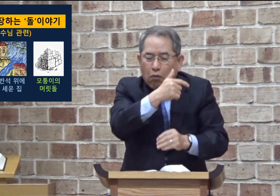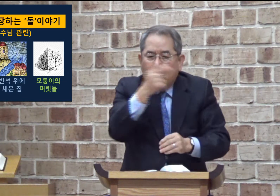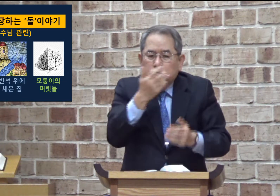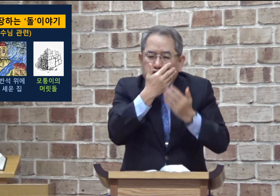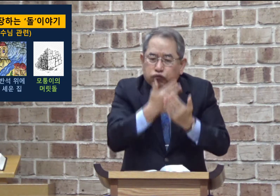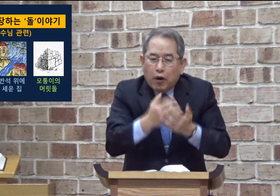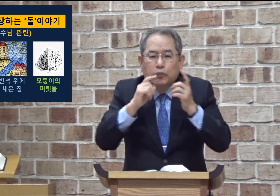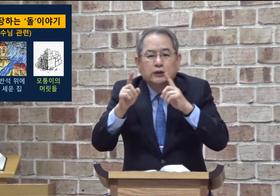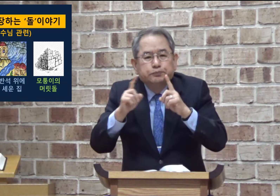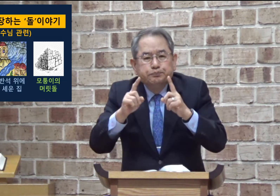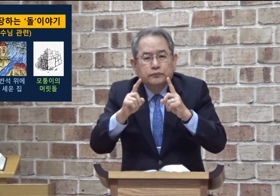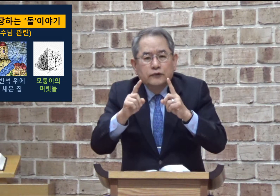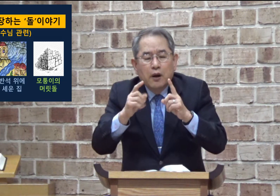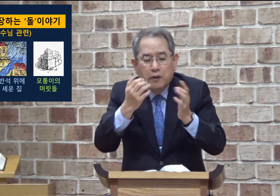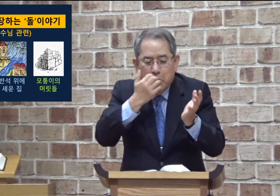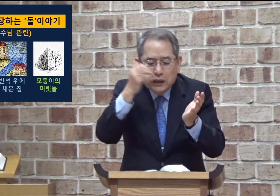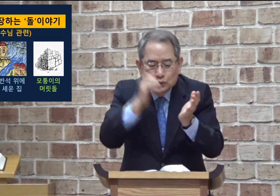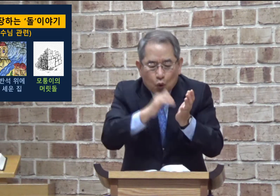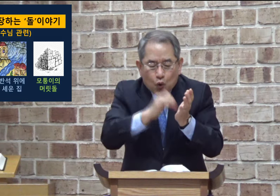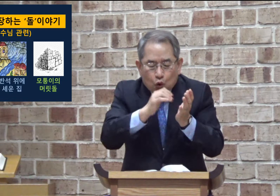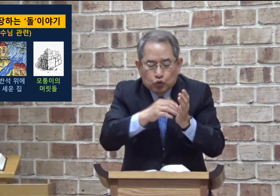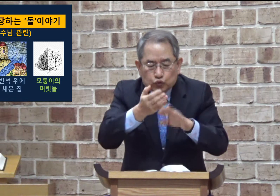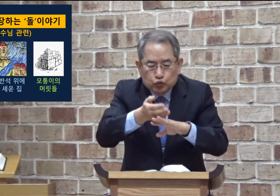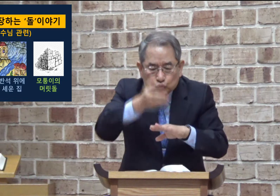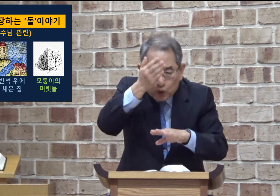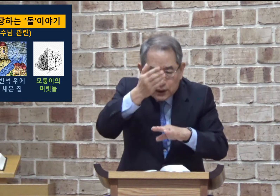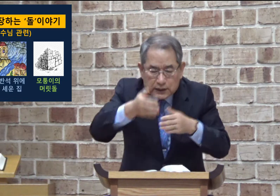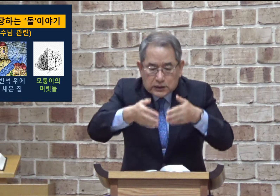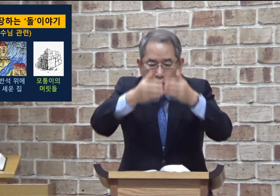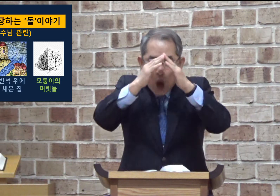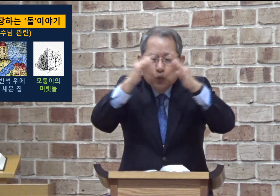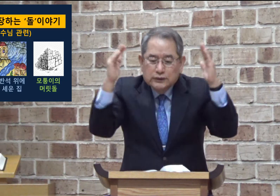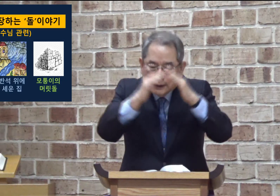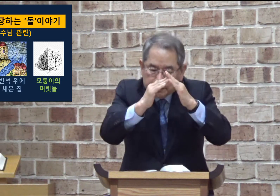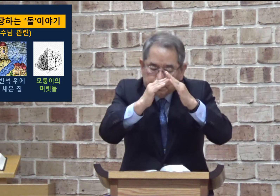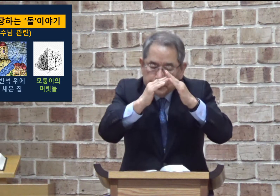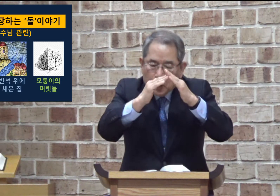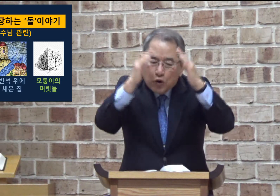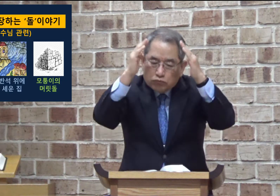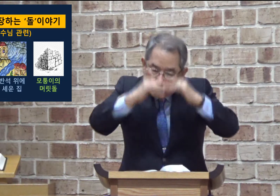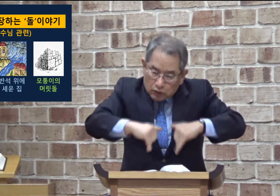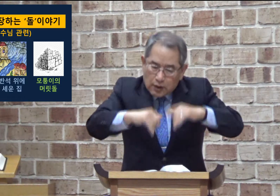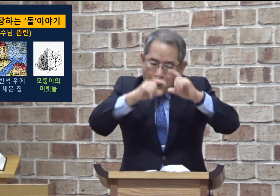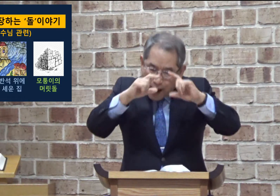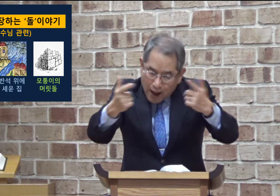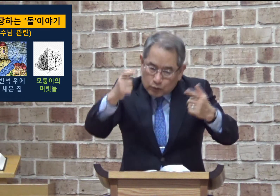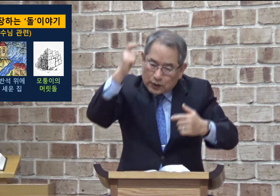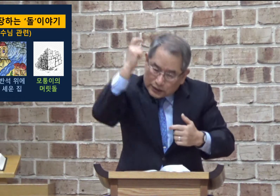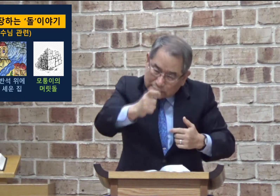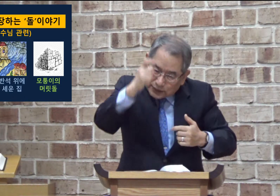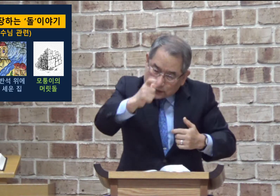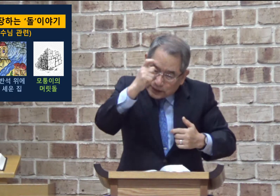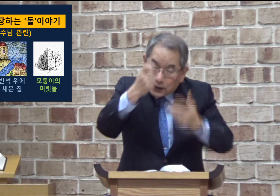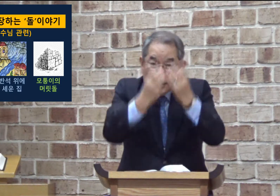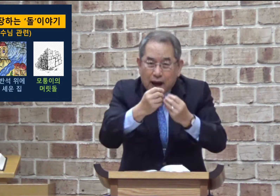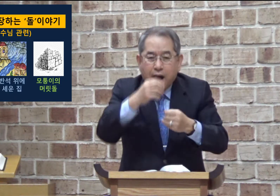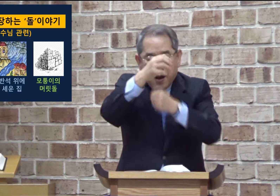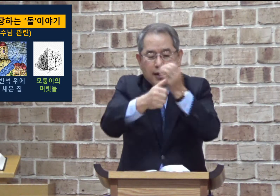세운 집은 무너지지 않는다는 것은 하나님의 말씀을 듣고 순종하고 따라 사는